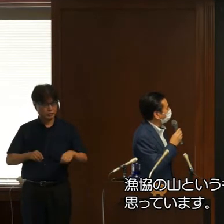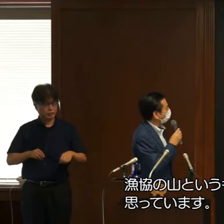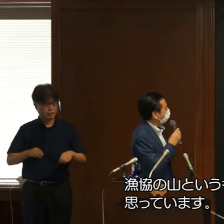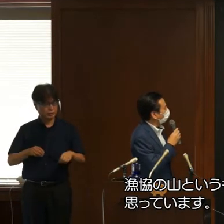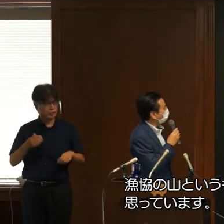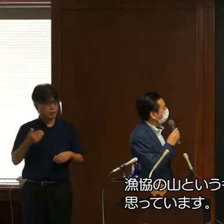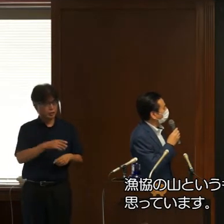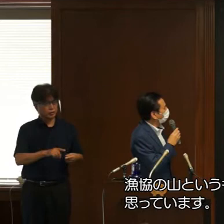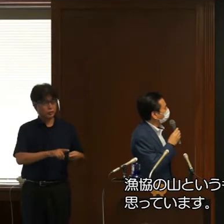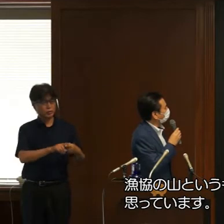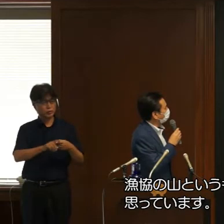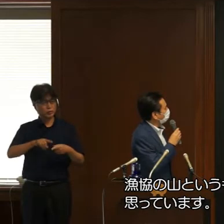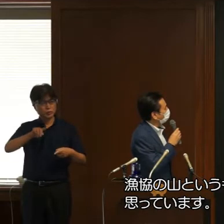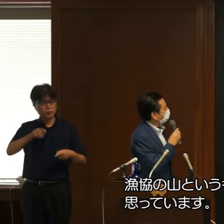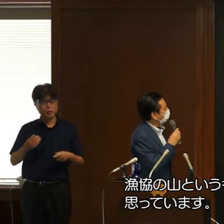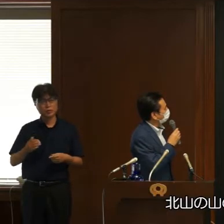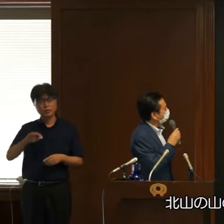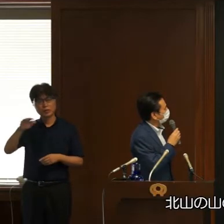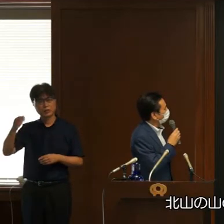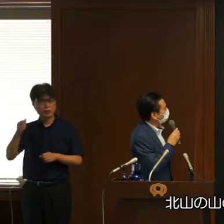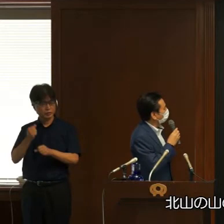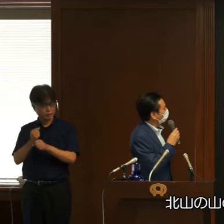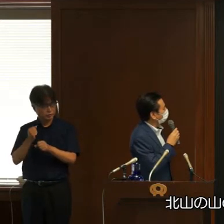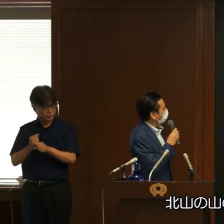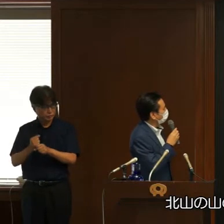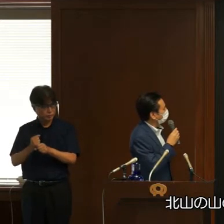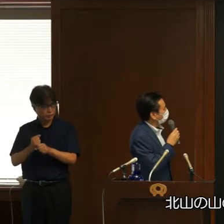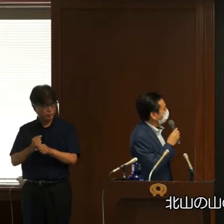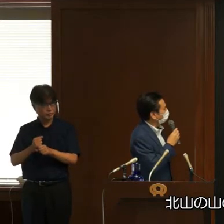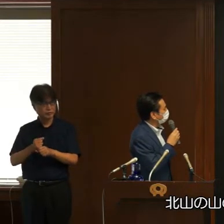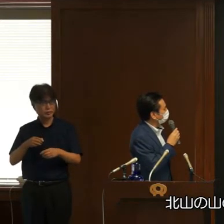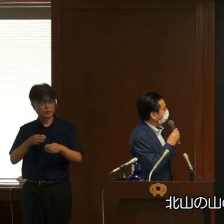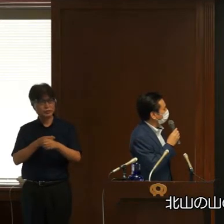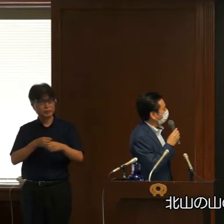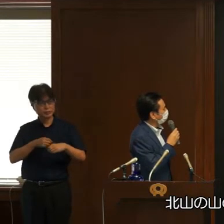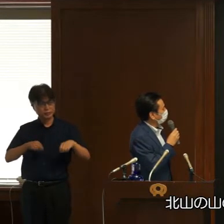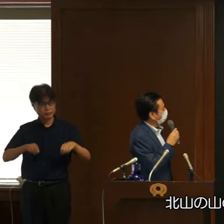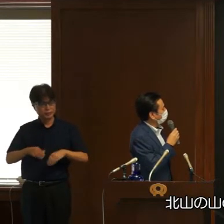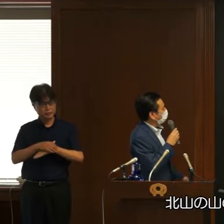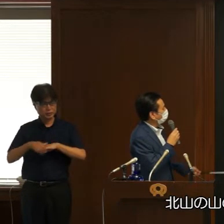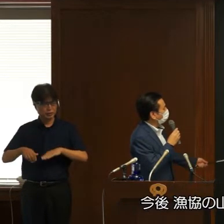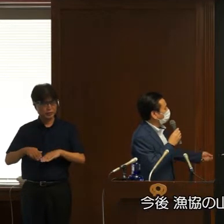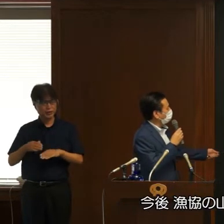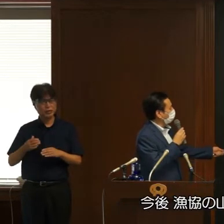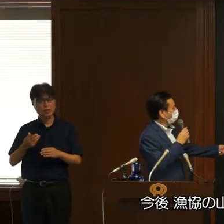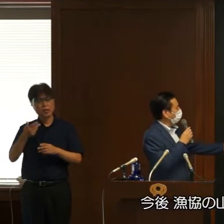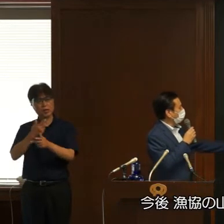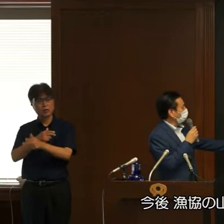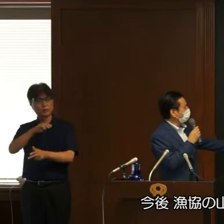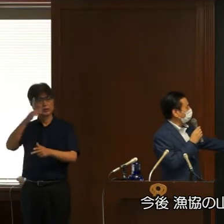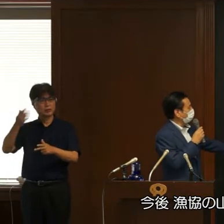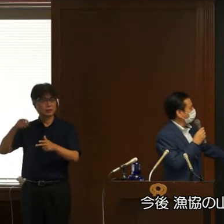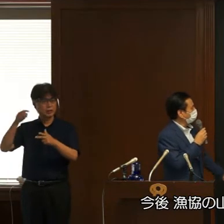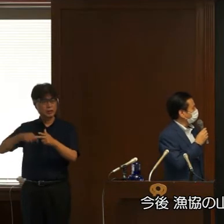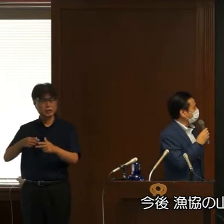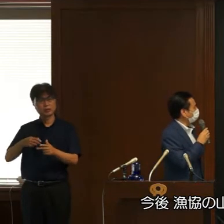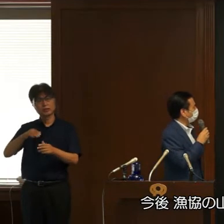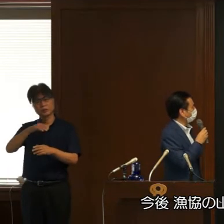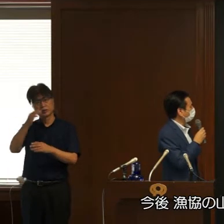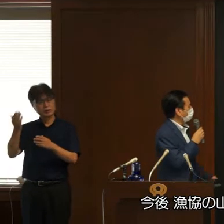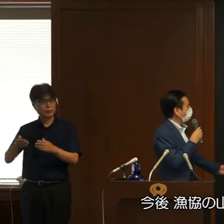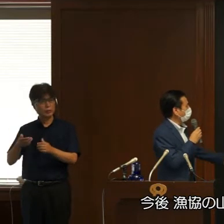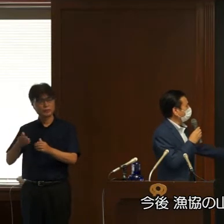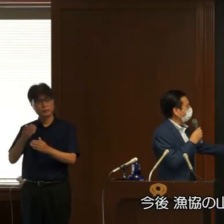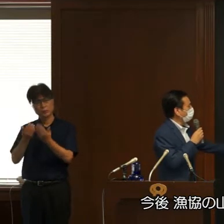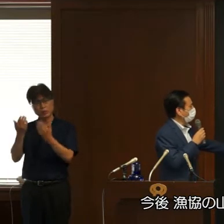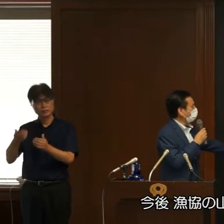思っています。北山の山の中でありまして、 今後漁協の山協定調印式を